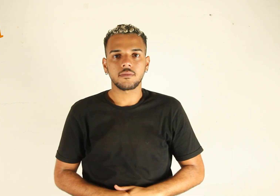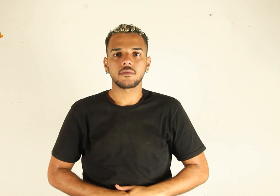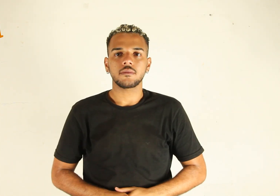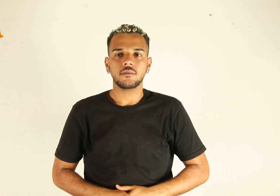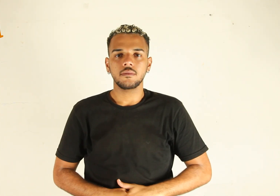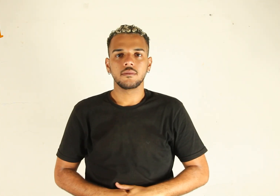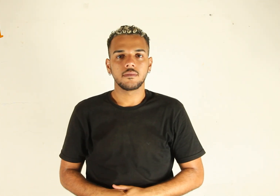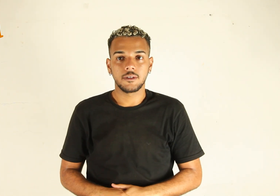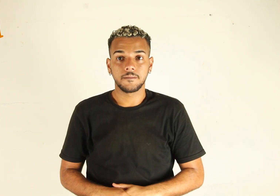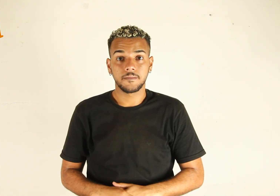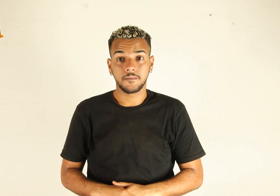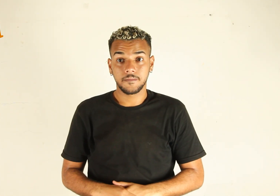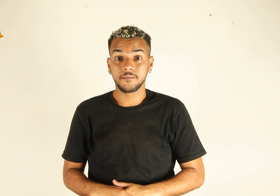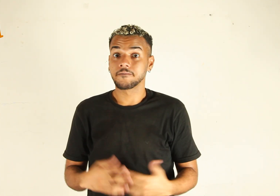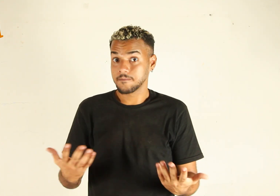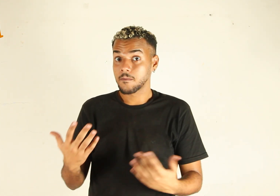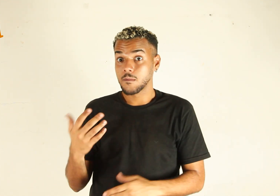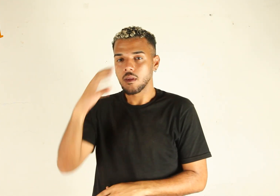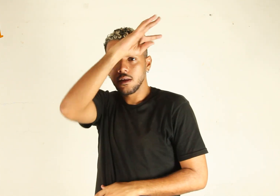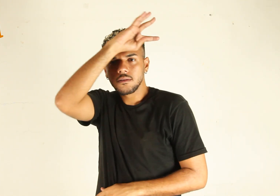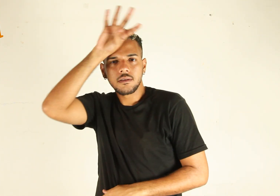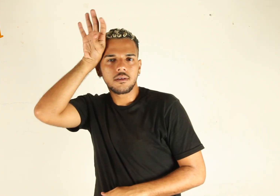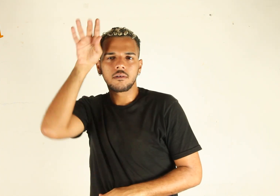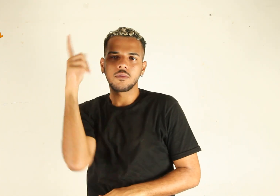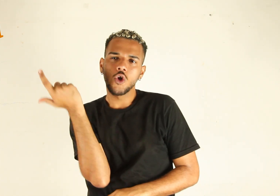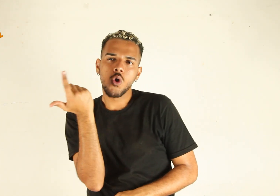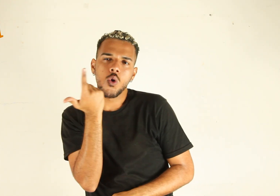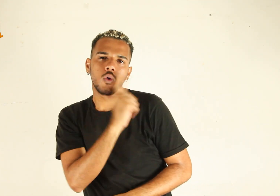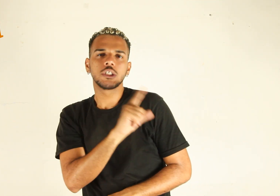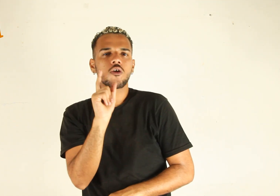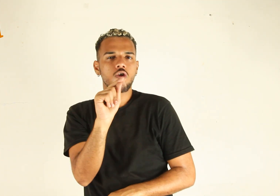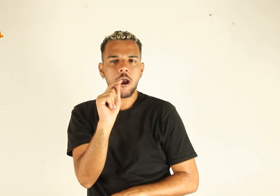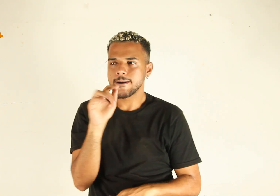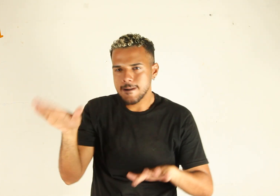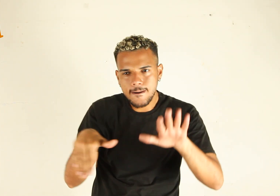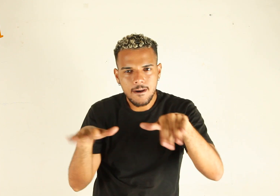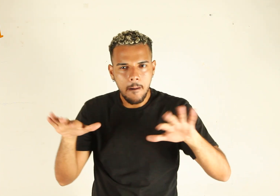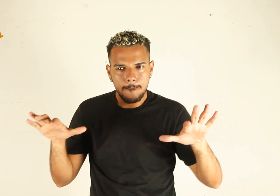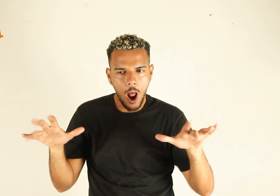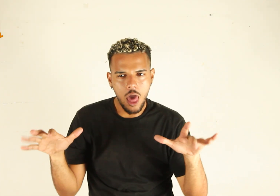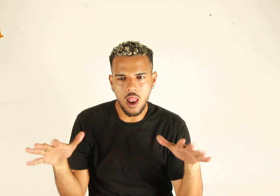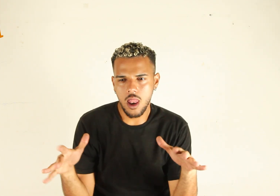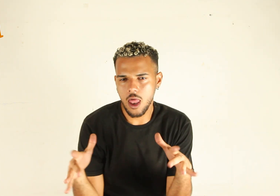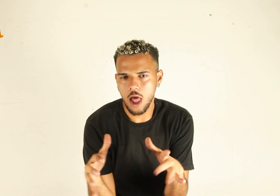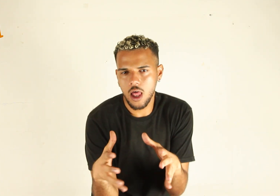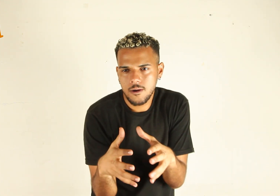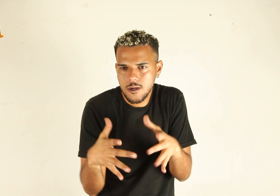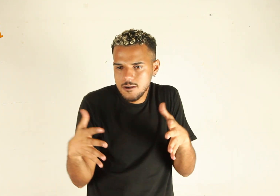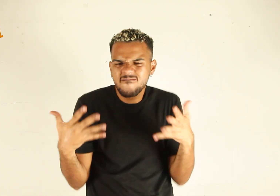A figura de Ginga foi projetada para além das fronteiras de Angola, alcançando comunidades da diáspora africana nas